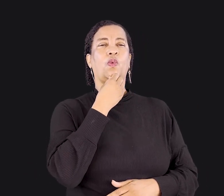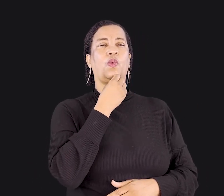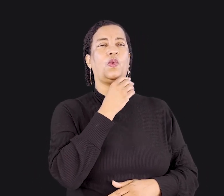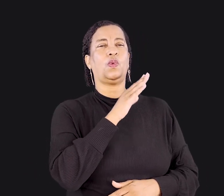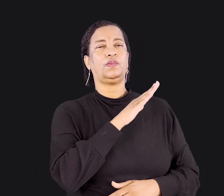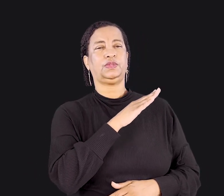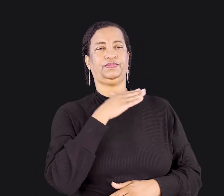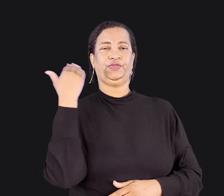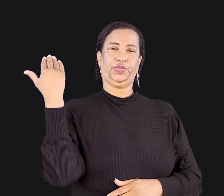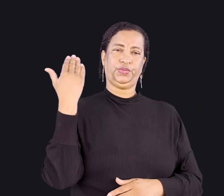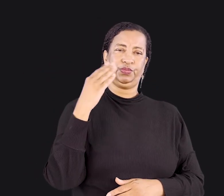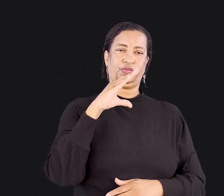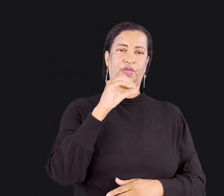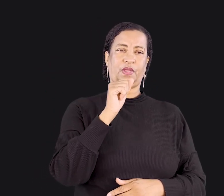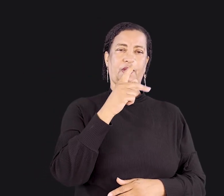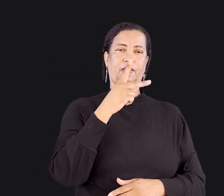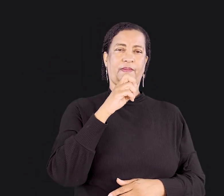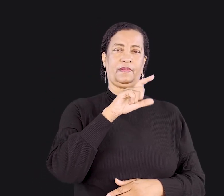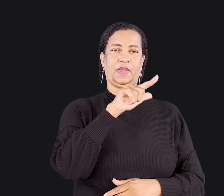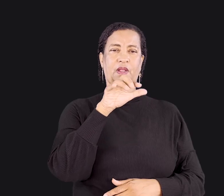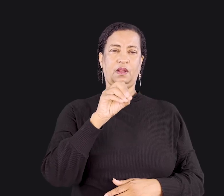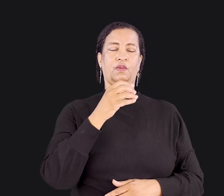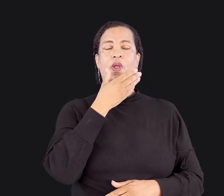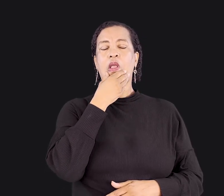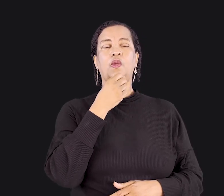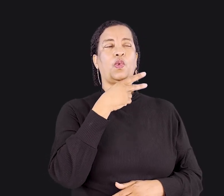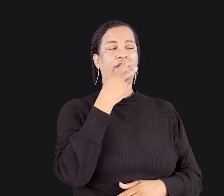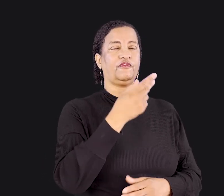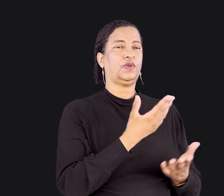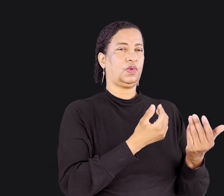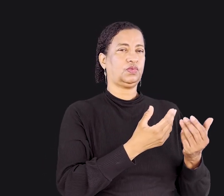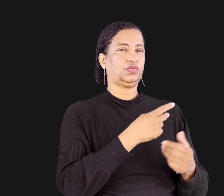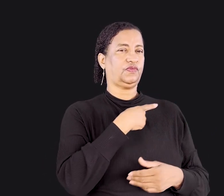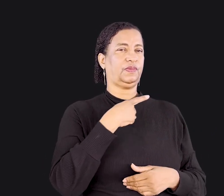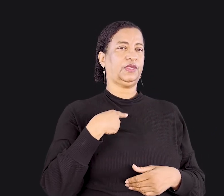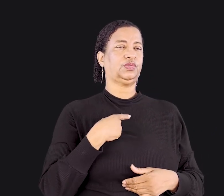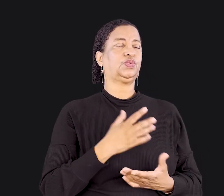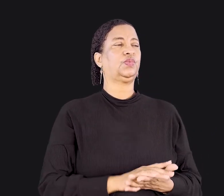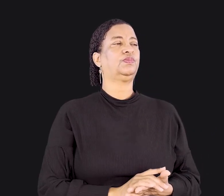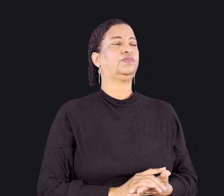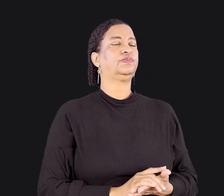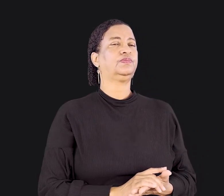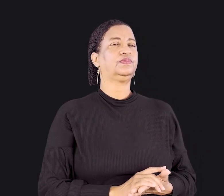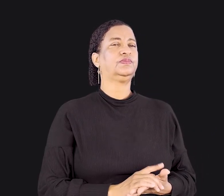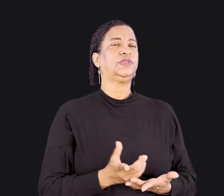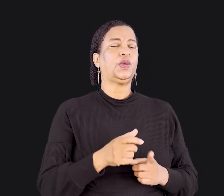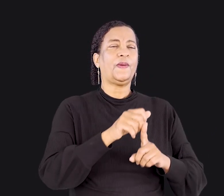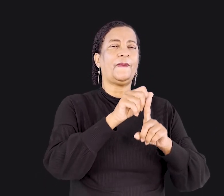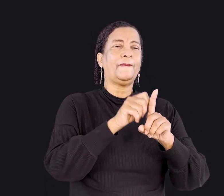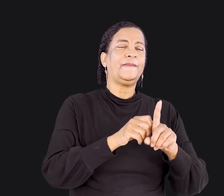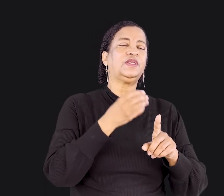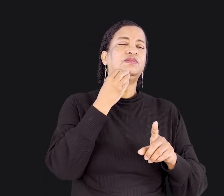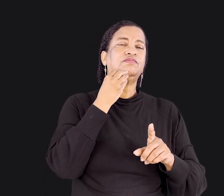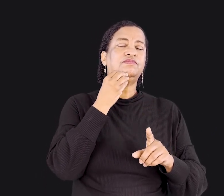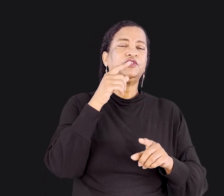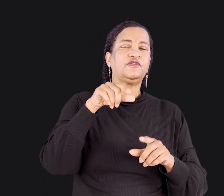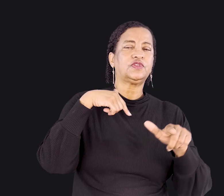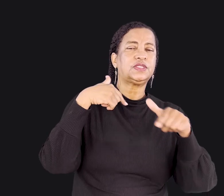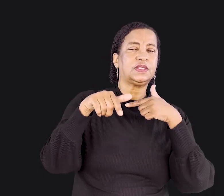capelão foi morto. Aquele homem disse ao jovem pastor: há meses que observo você trabalhando com